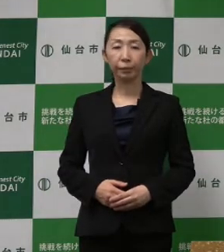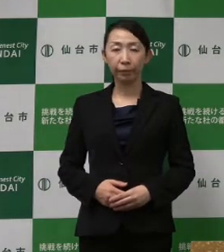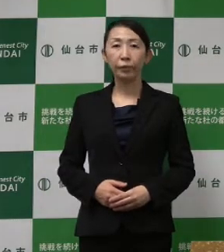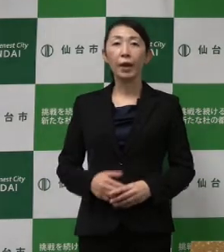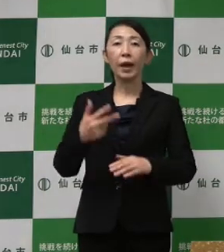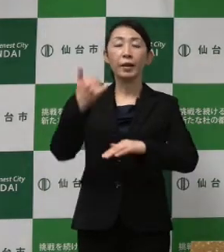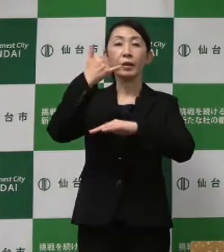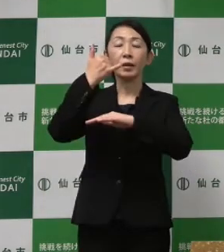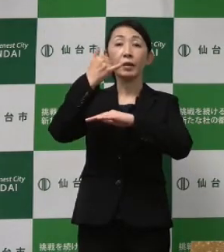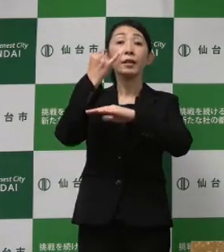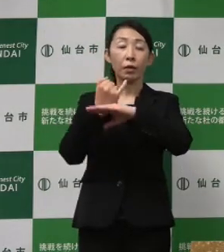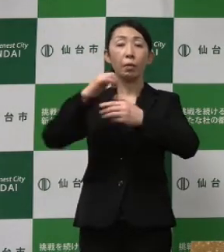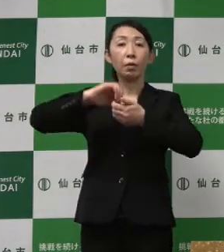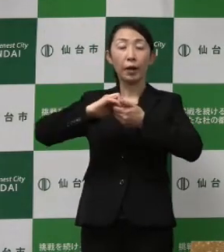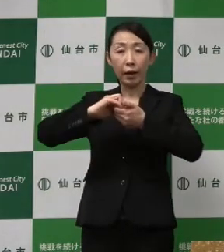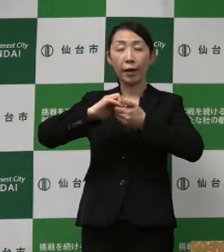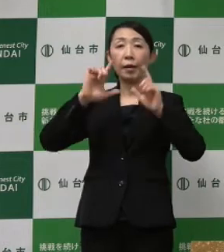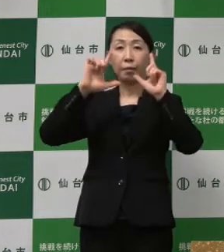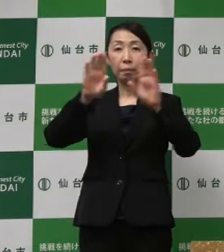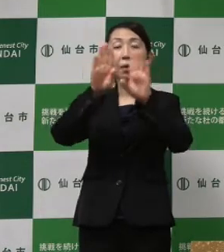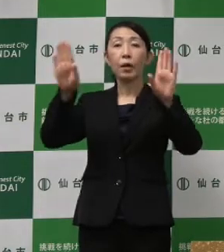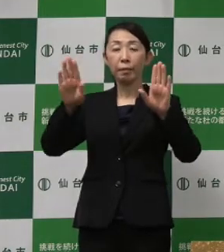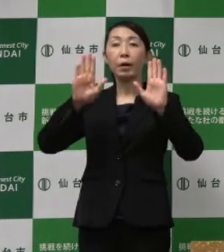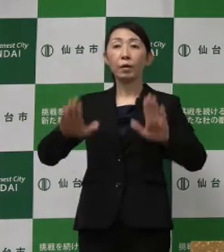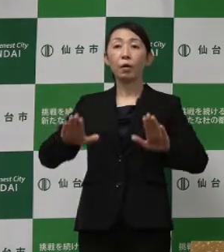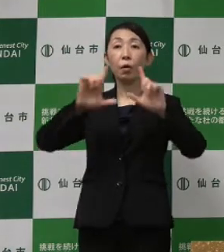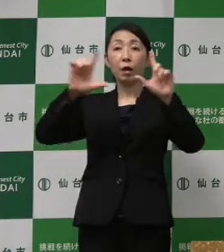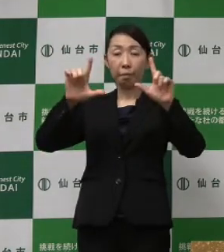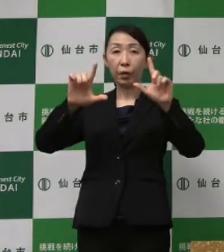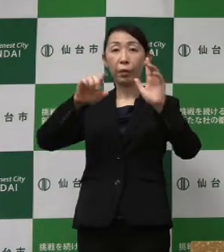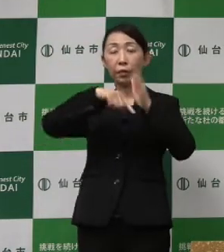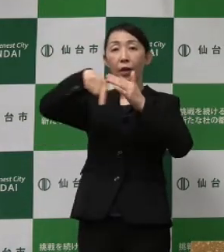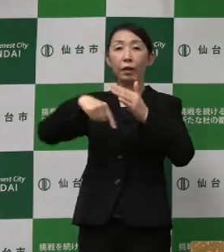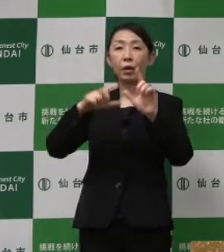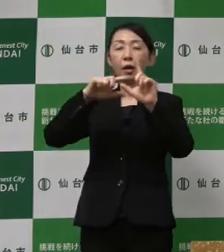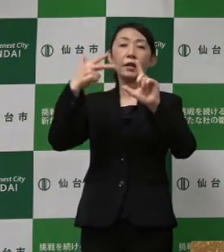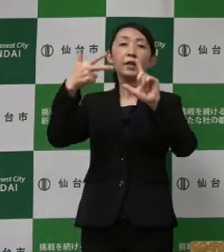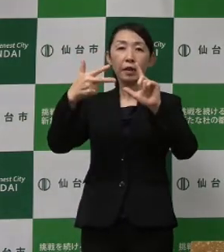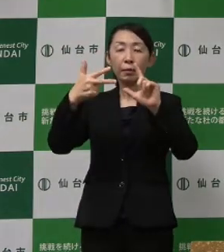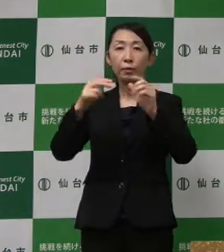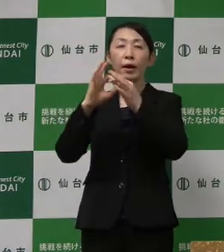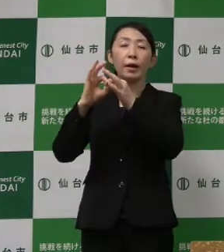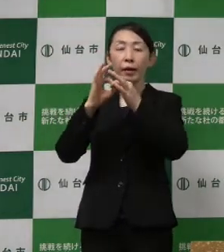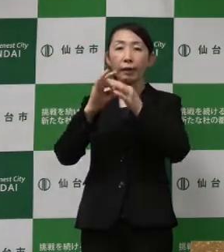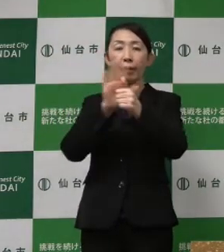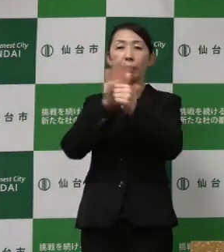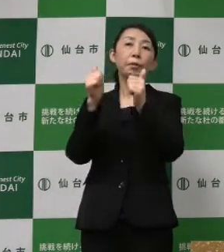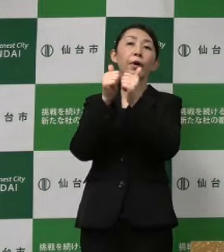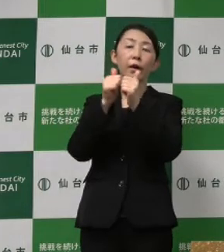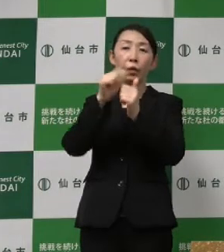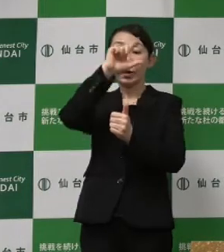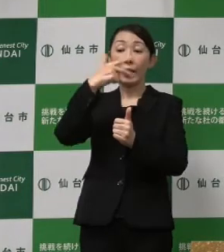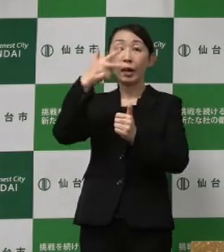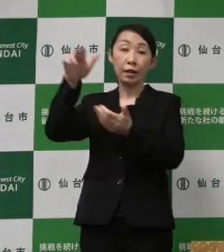市長定例記者会見を始めます。本日の発表項目は G7 関係閣僚会合の仙台市への誘致についてでござい